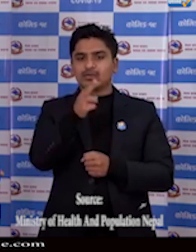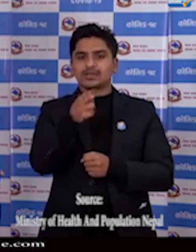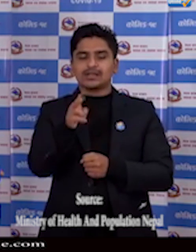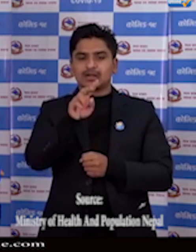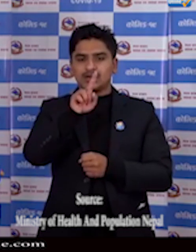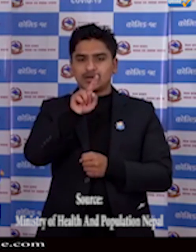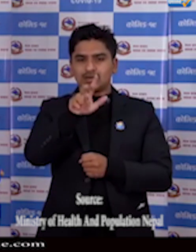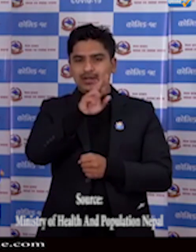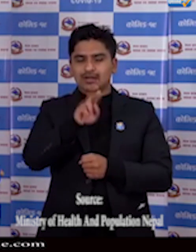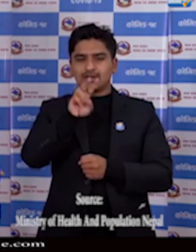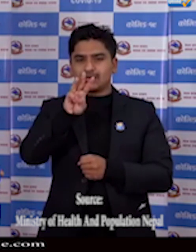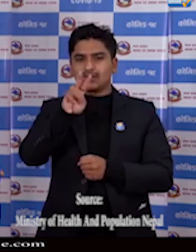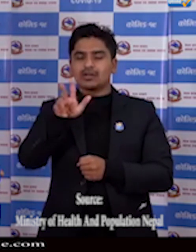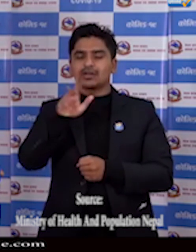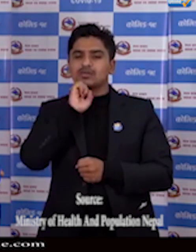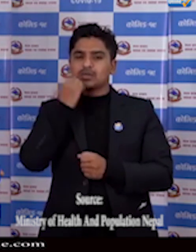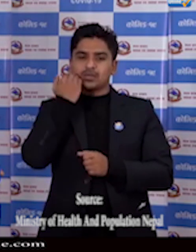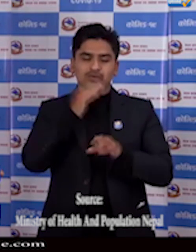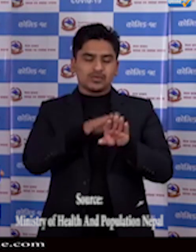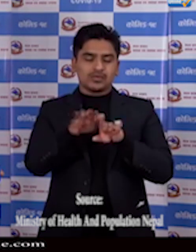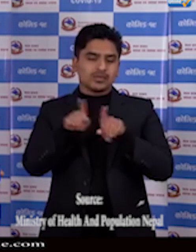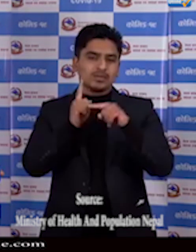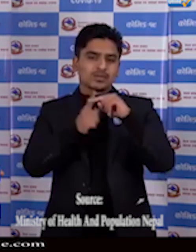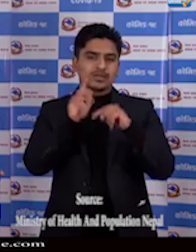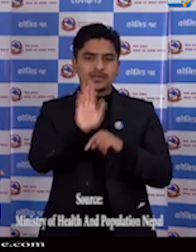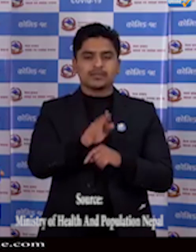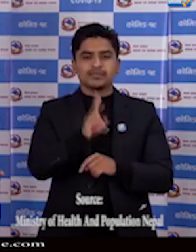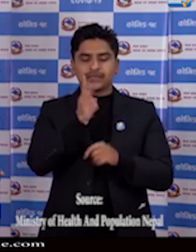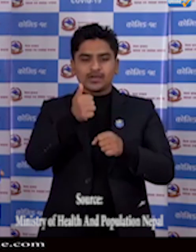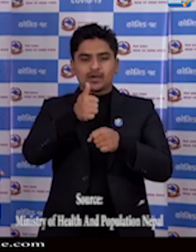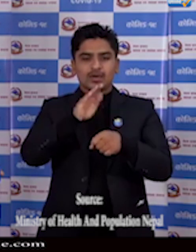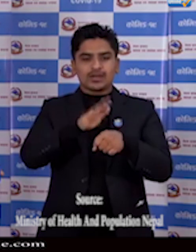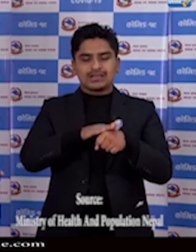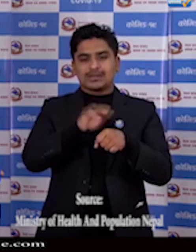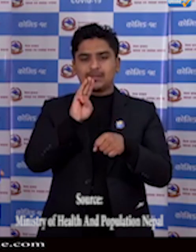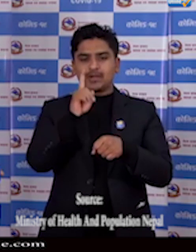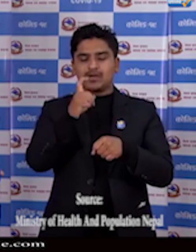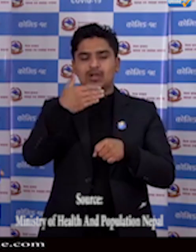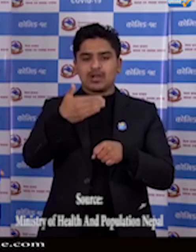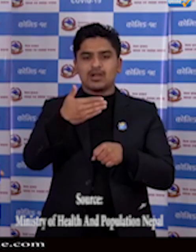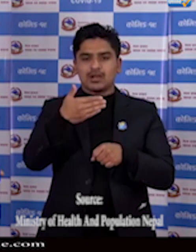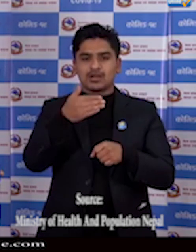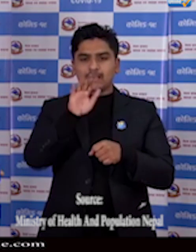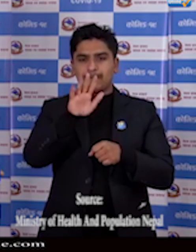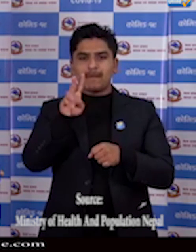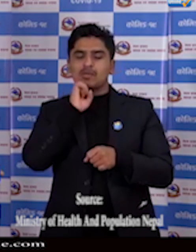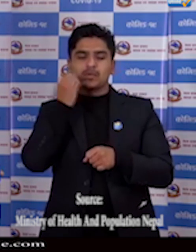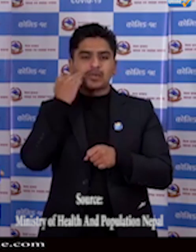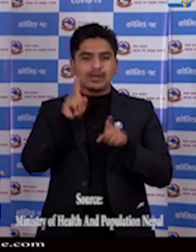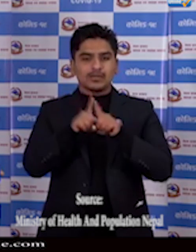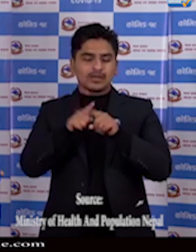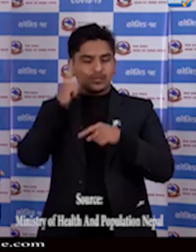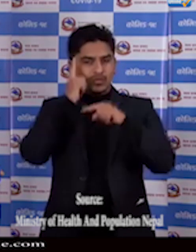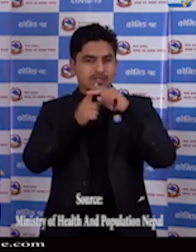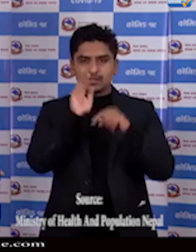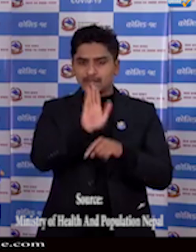2 जना 18 र 38 वर्षीय पुरुषहरूको पनि पोजिटिभ आएको छ। त्यसै गरी अछामङ्गल सेनका क्वारेन्टाइनमा रहेका 1 जना 52 वर्षीय महिलाको पनि पोजिटिभ आएको